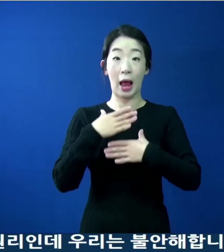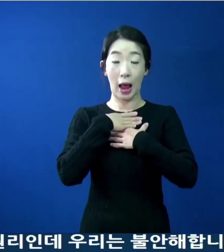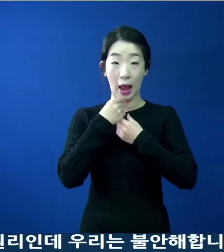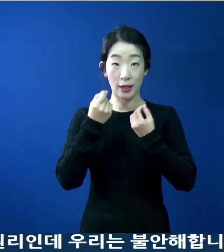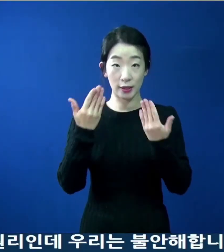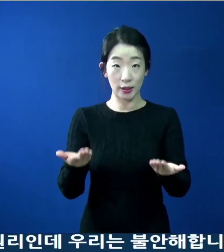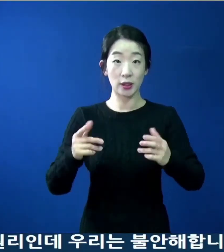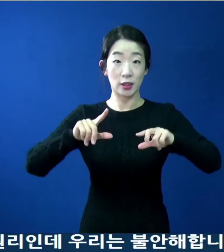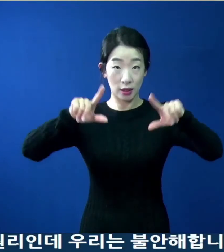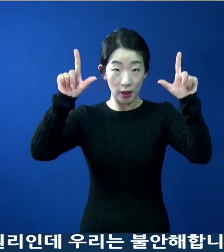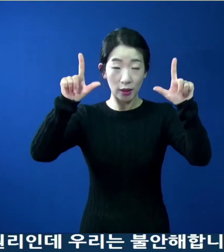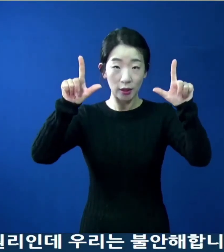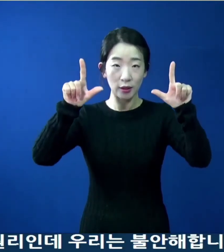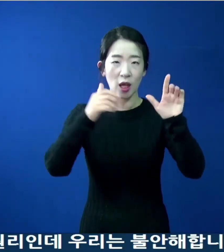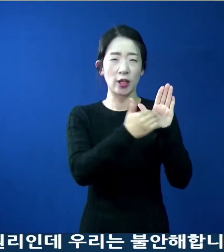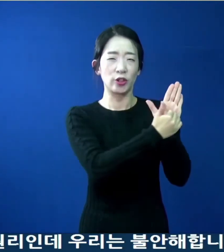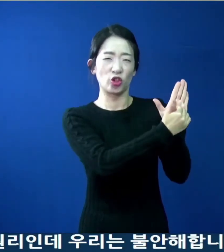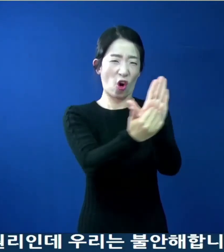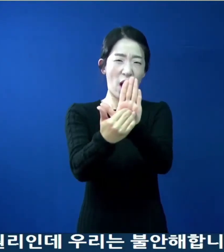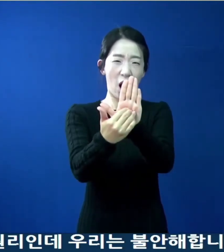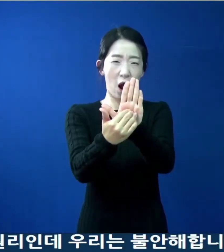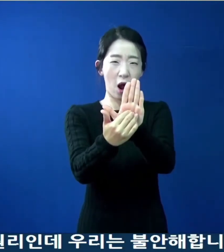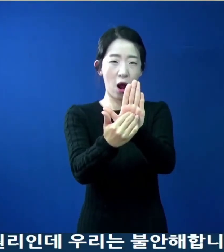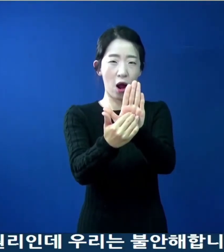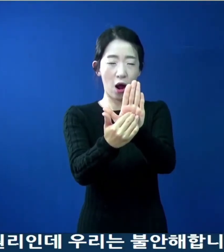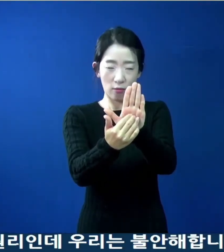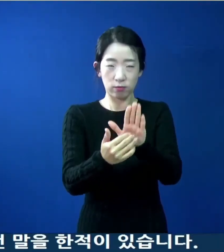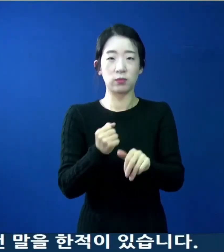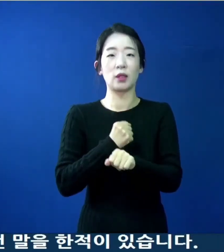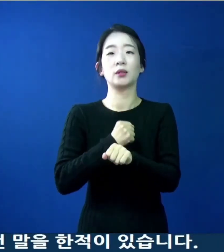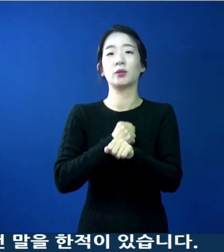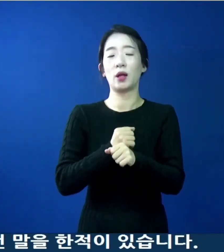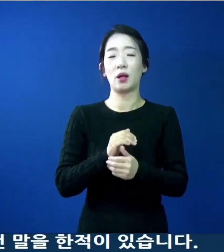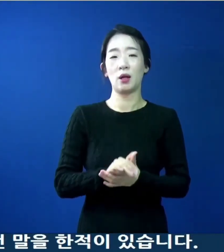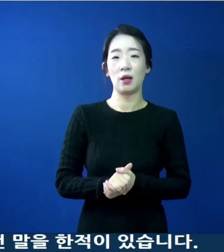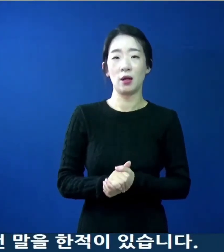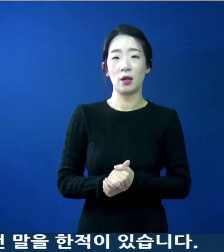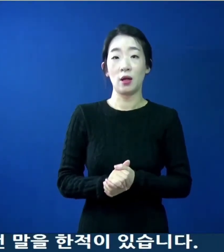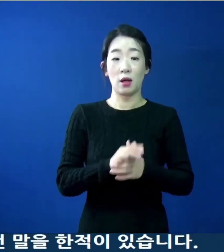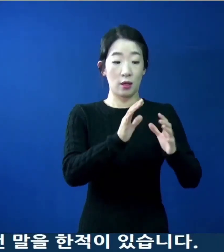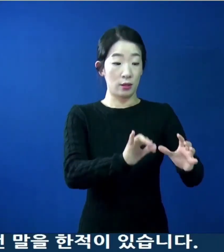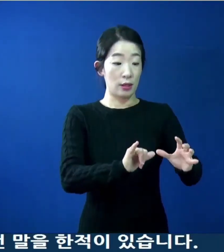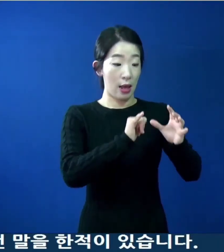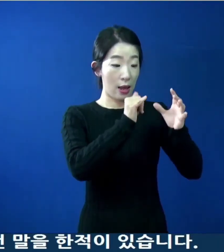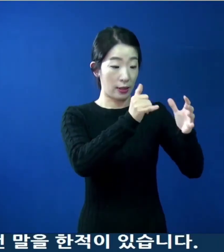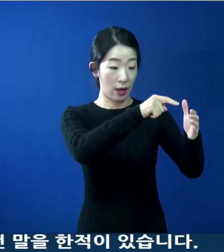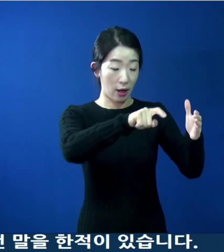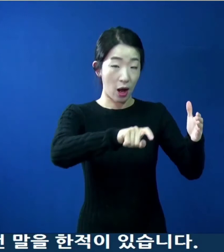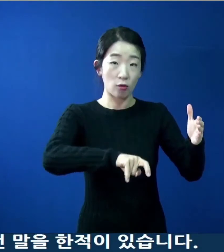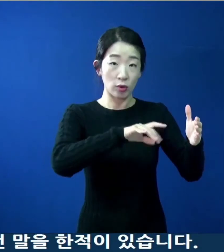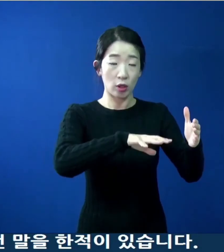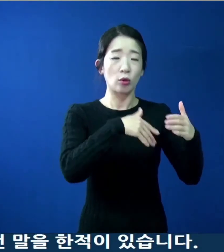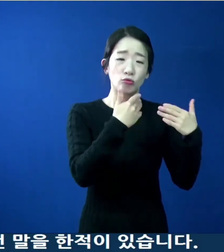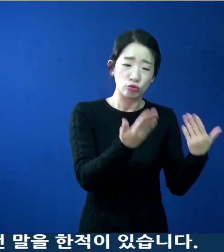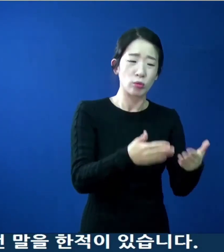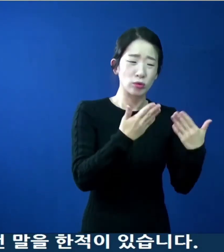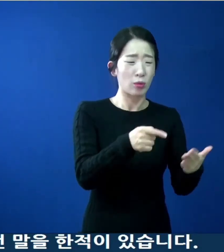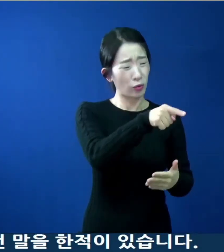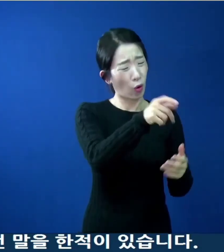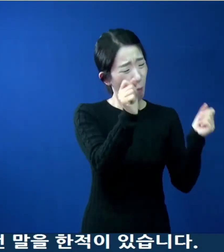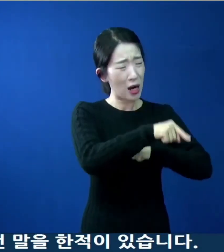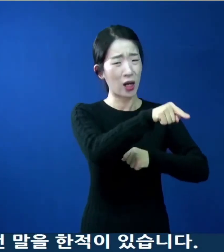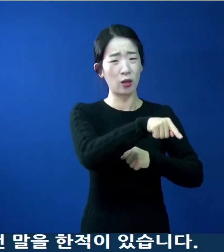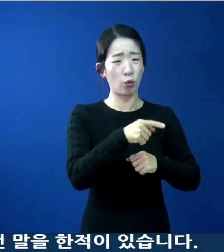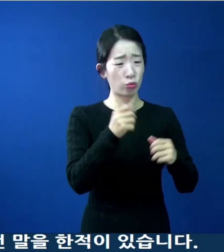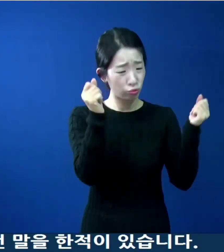안식일은 저항이다. 저항하는 겁니다. 세상에서는 쉬면 너 망할 거야.